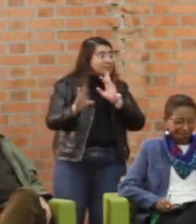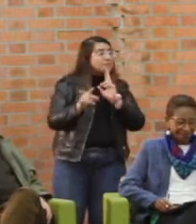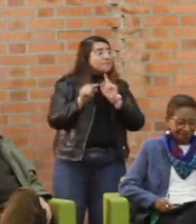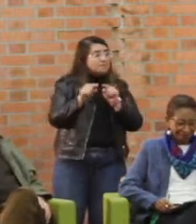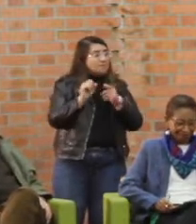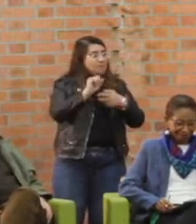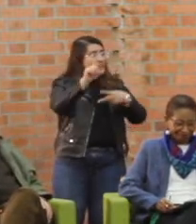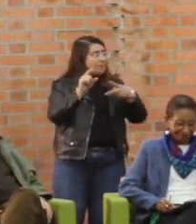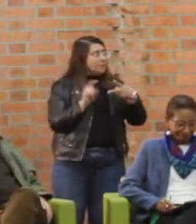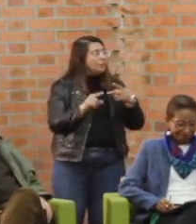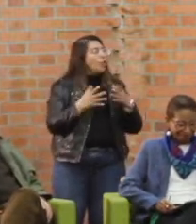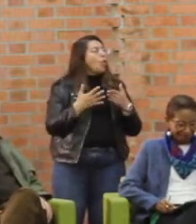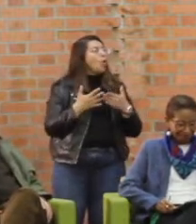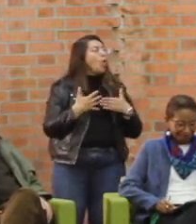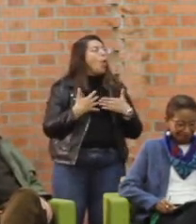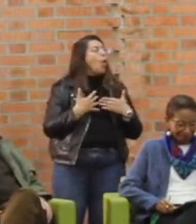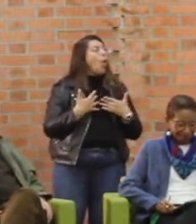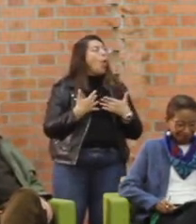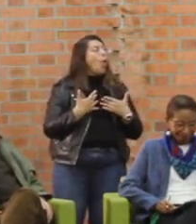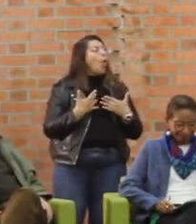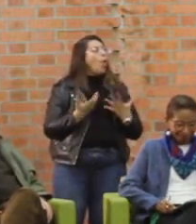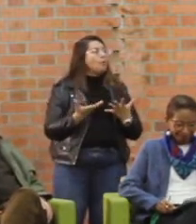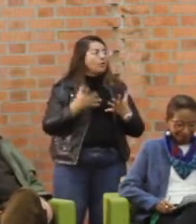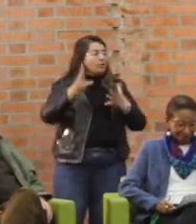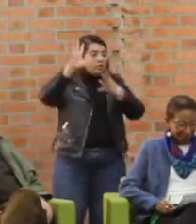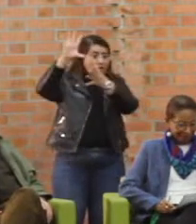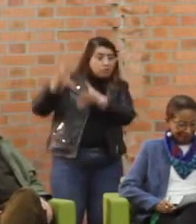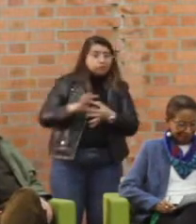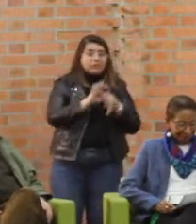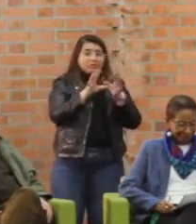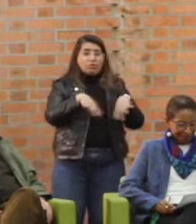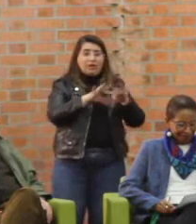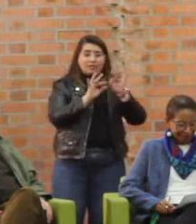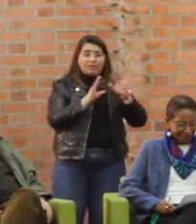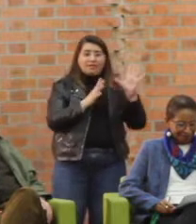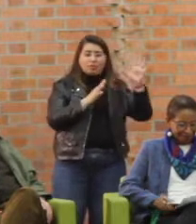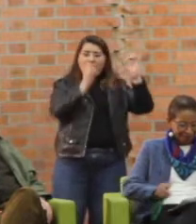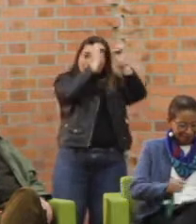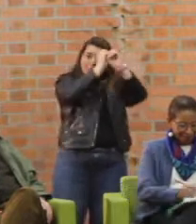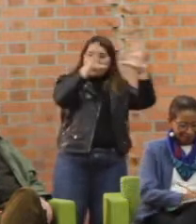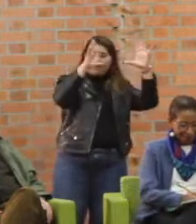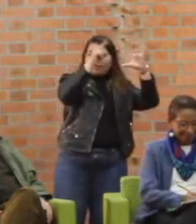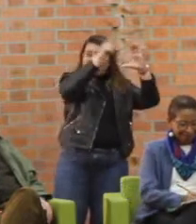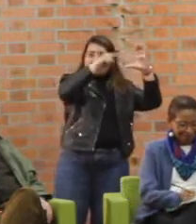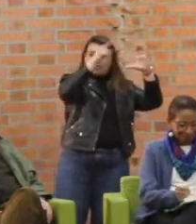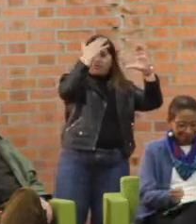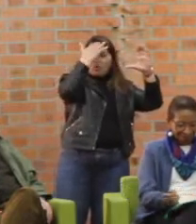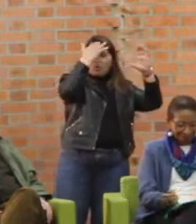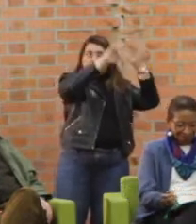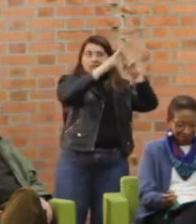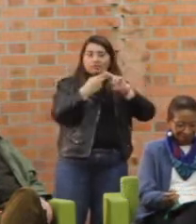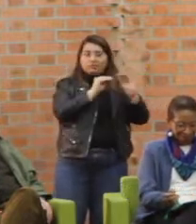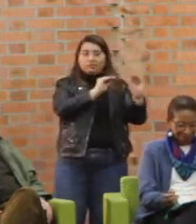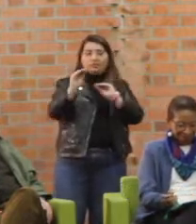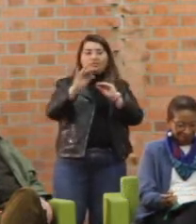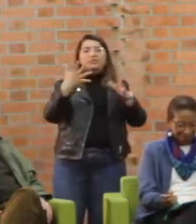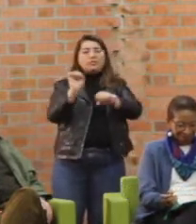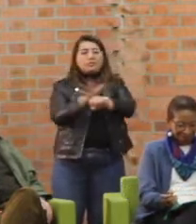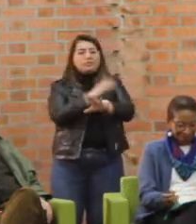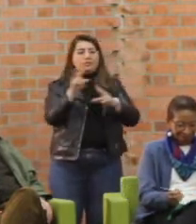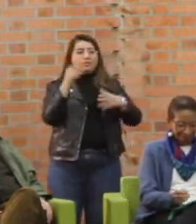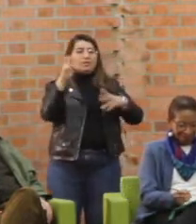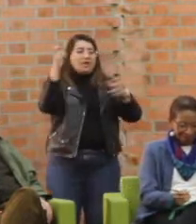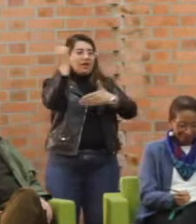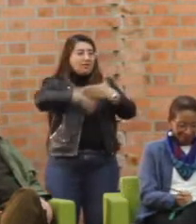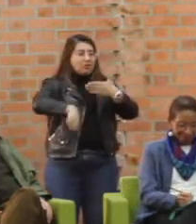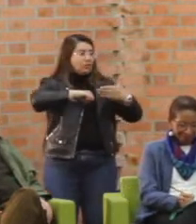es como conversar sobre sus imaginarios en este caso por ejemplo del aborto y también de los derechos sexuales y